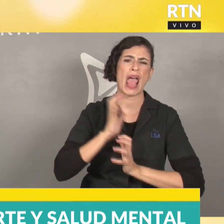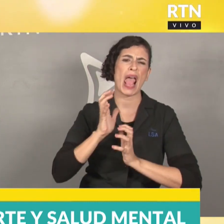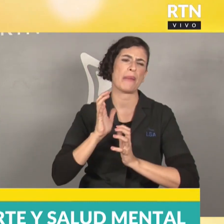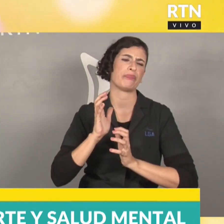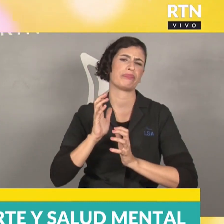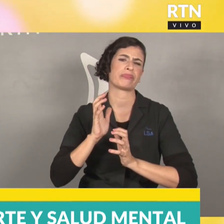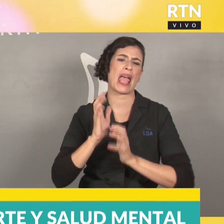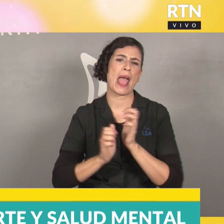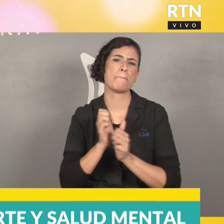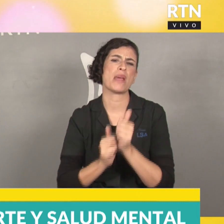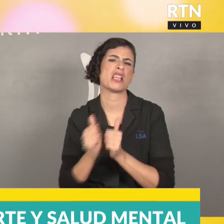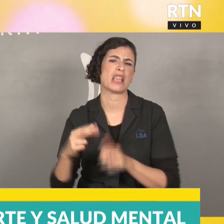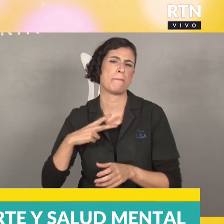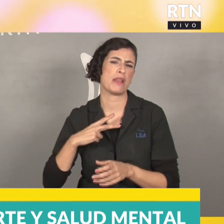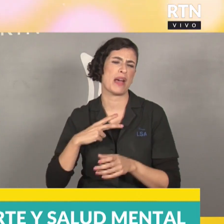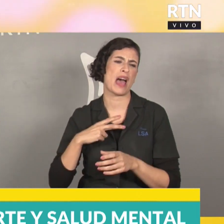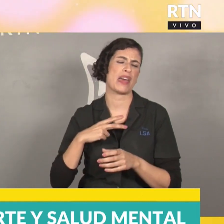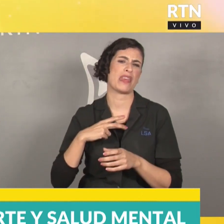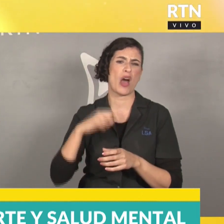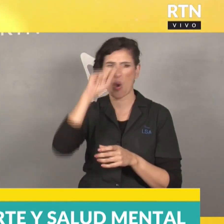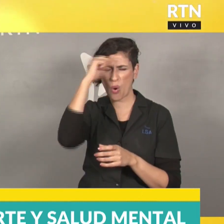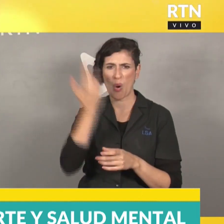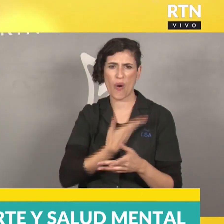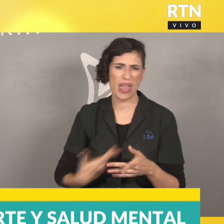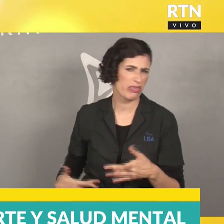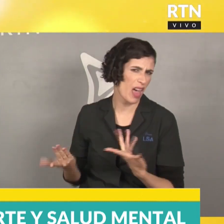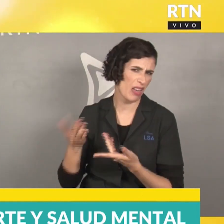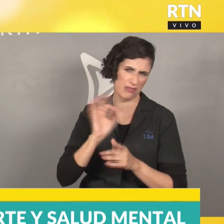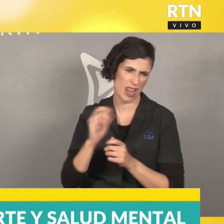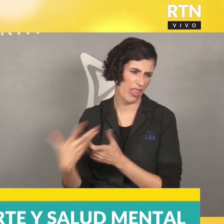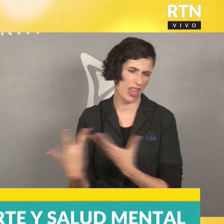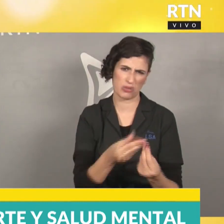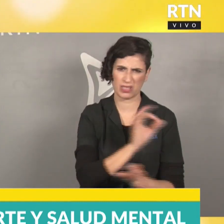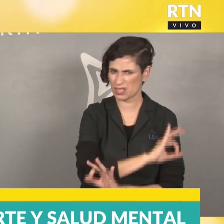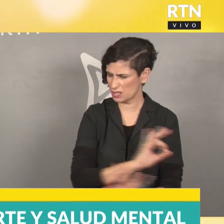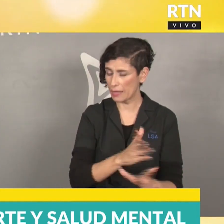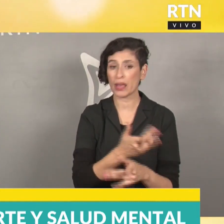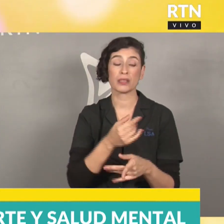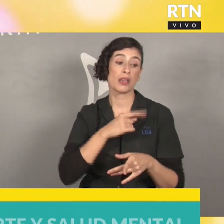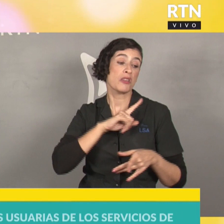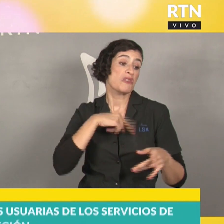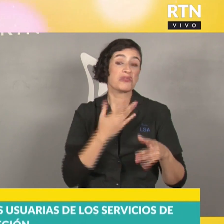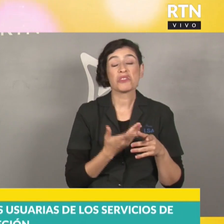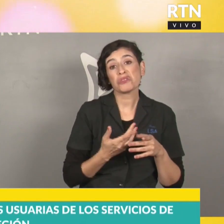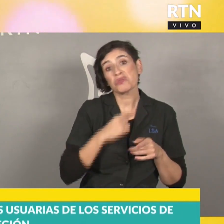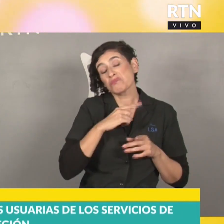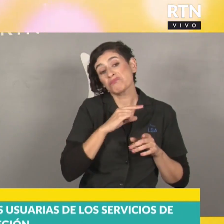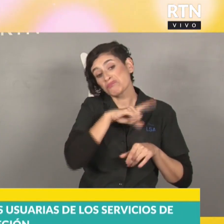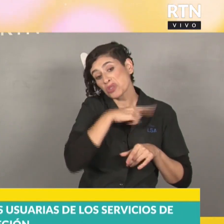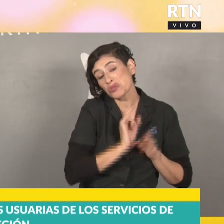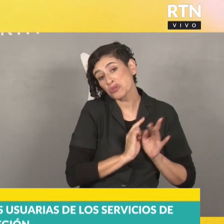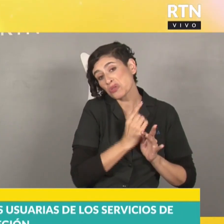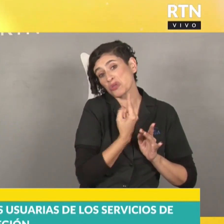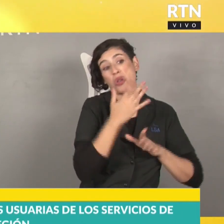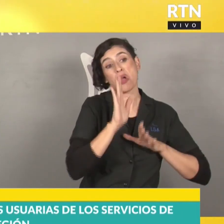Estado. Por lo tanto, se financia, se sostienen los espacios de creación a partir de todas las actividades